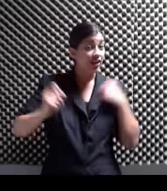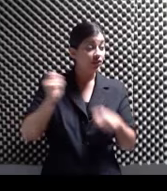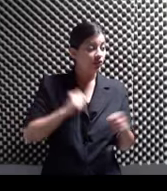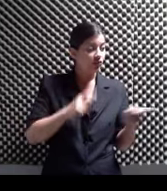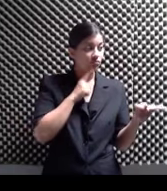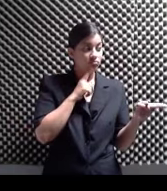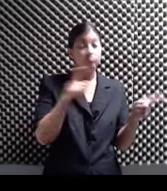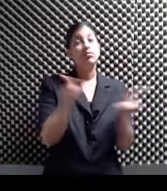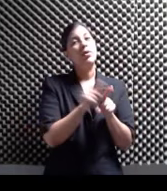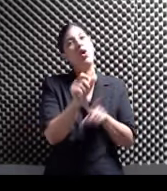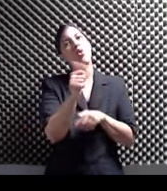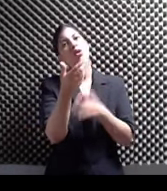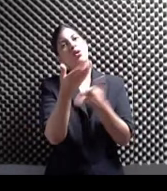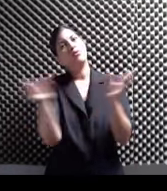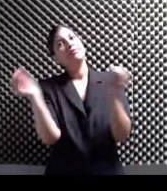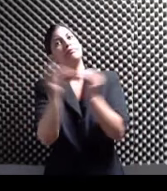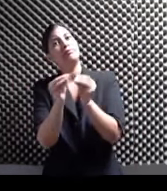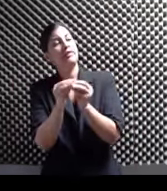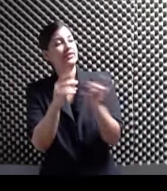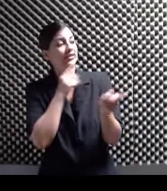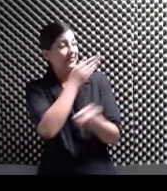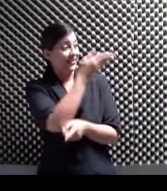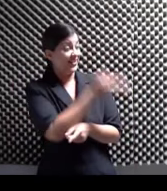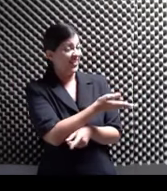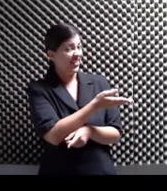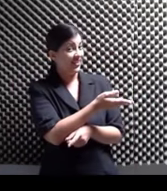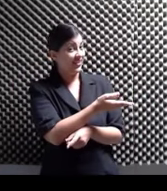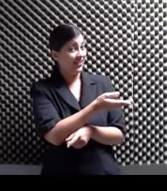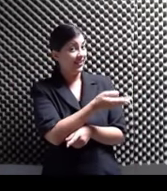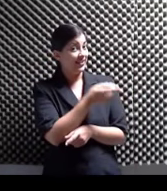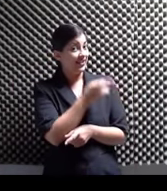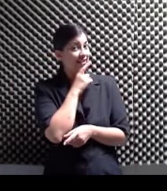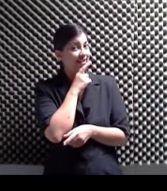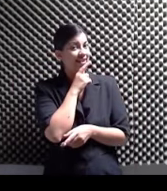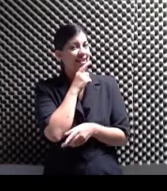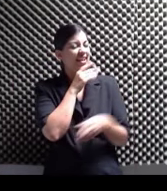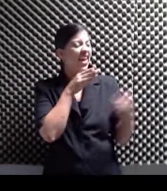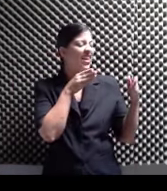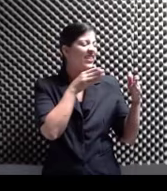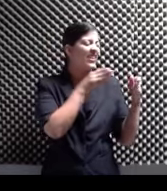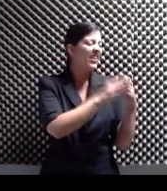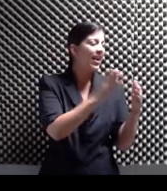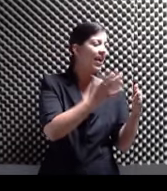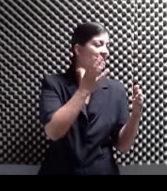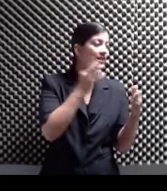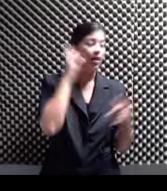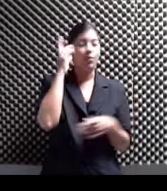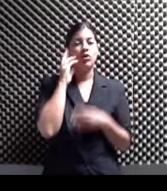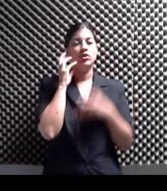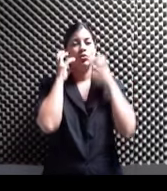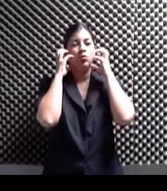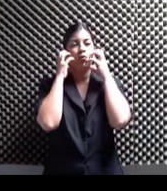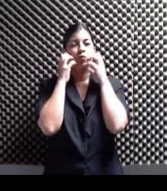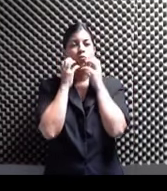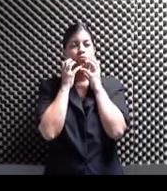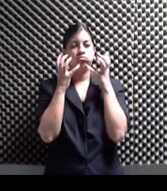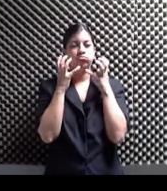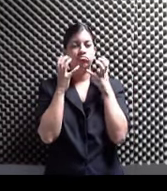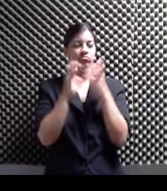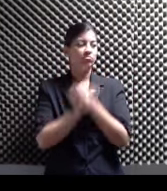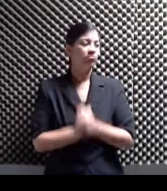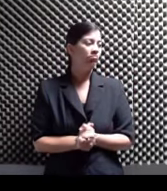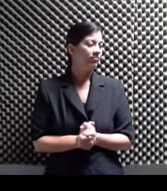Café Teatro hay otra cosita porque Ángel Manuel está en la esquina caliente. En la esquina caliente. Eso me ven así, balbú, medio. ¿Cómo que?